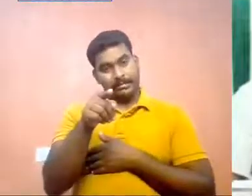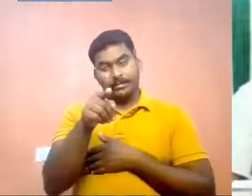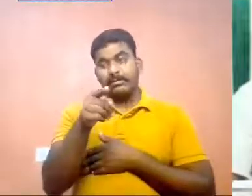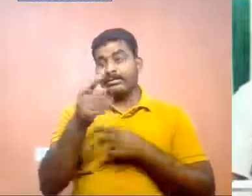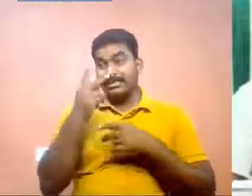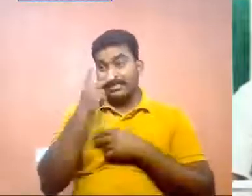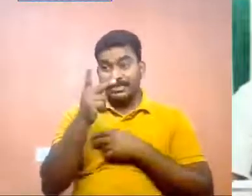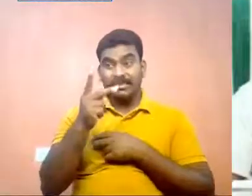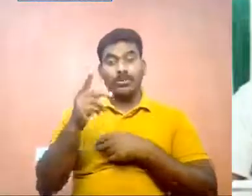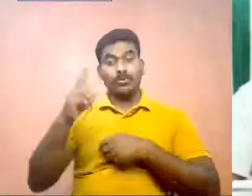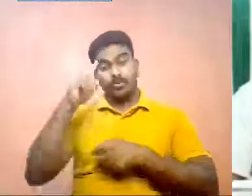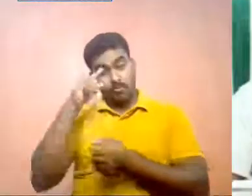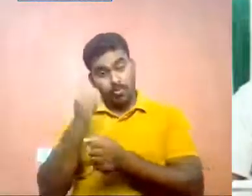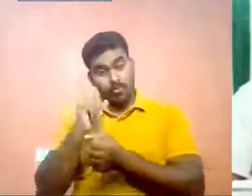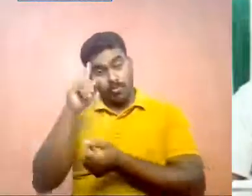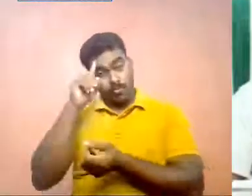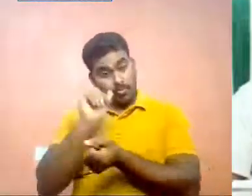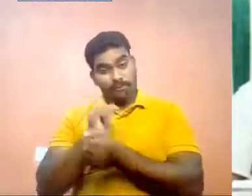സഹകരിക്കുകയും വേണം.